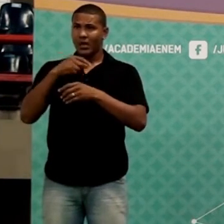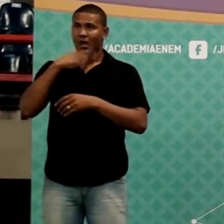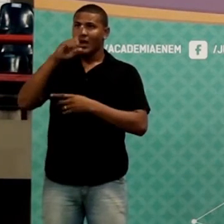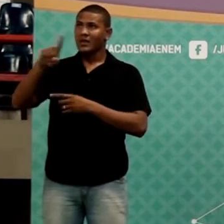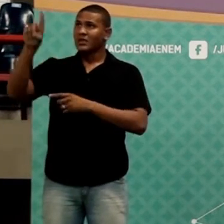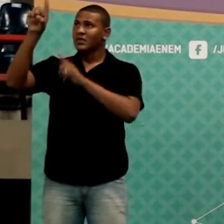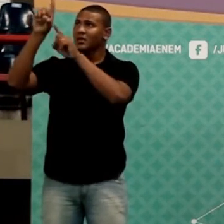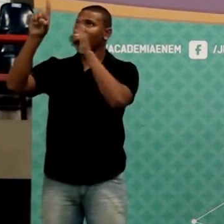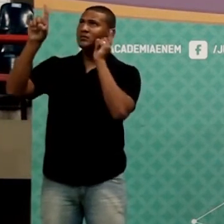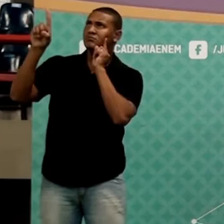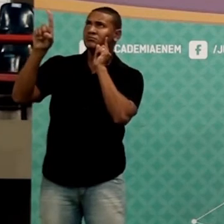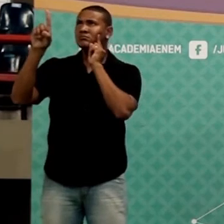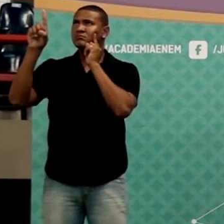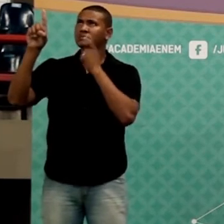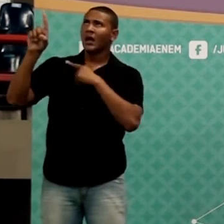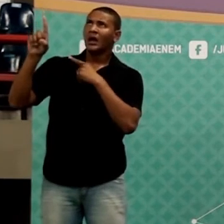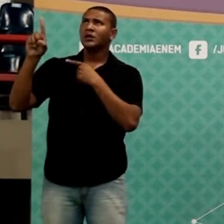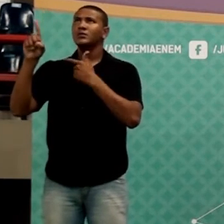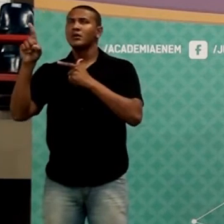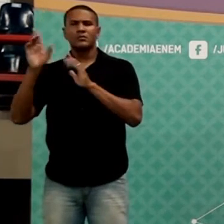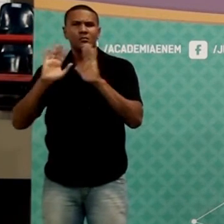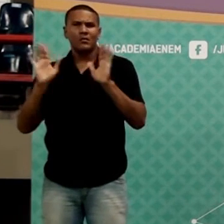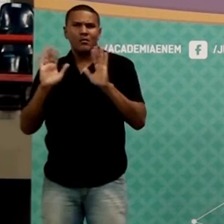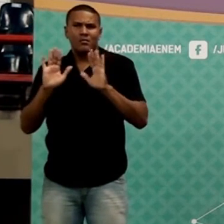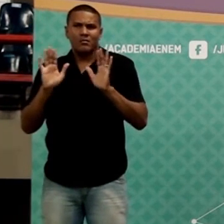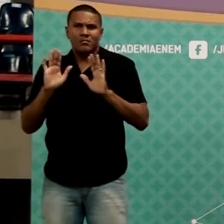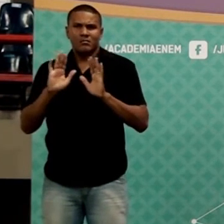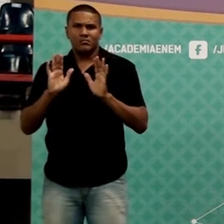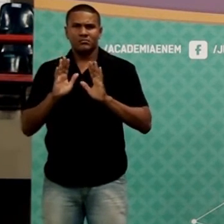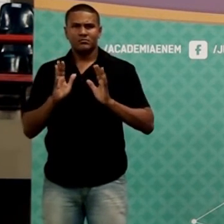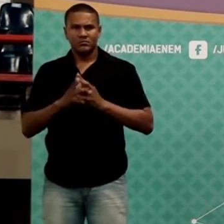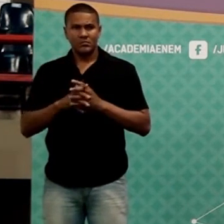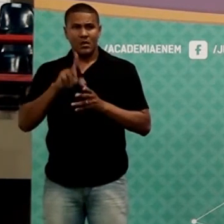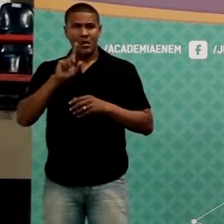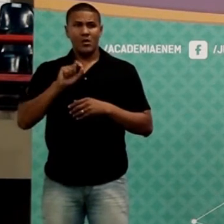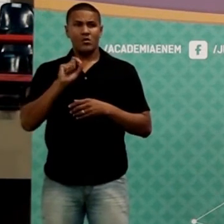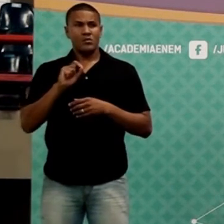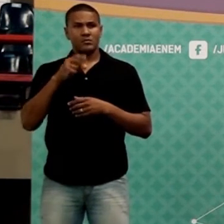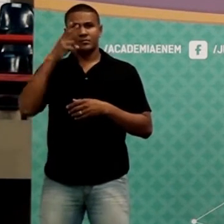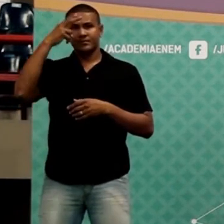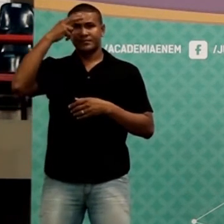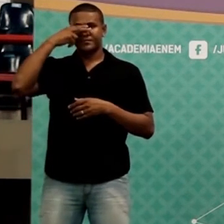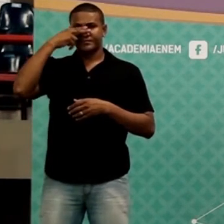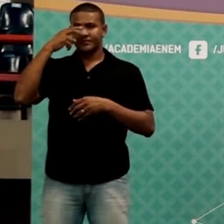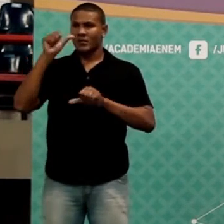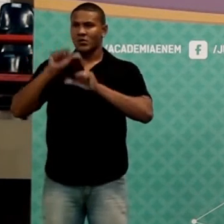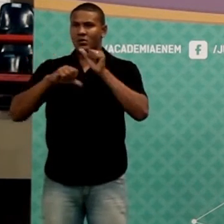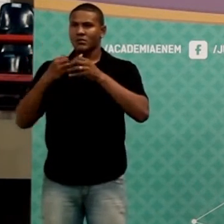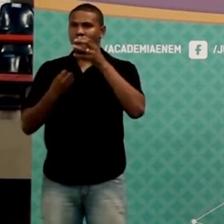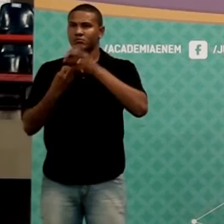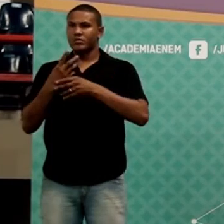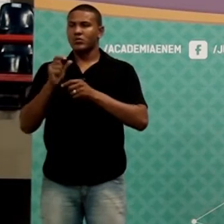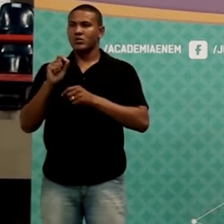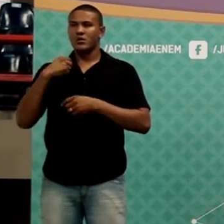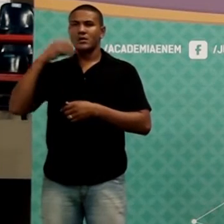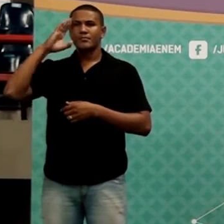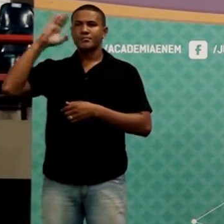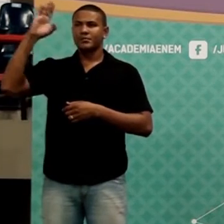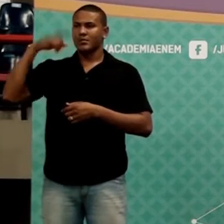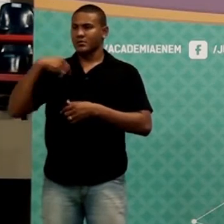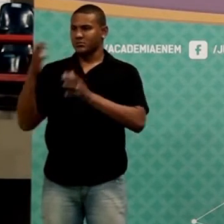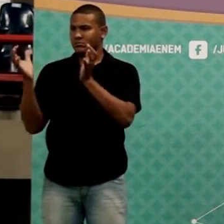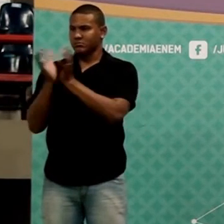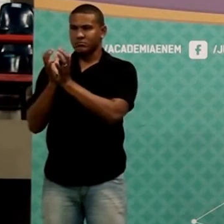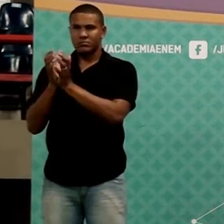Deus. Não é um movimento de ateus, ao contrário. O que é que a reforma protestante quer? Principalmente a